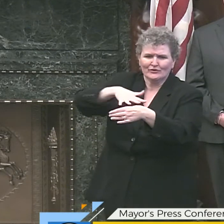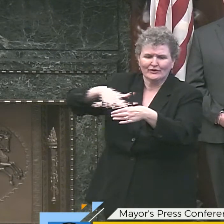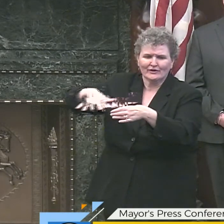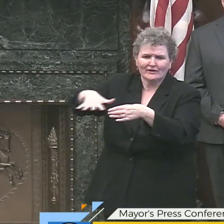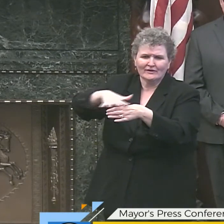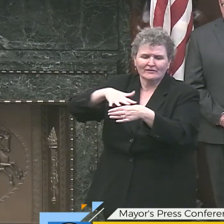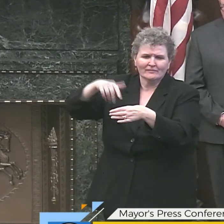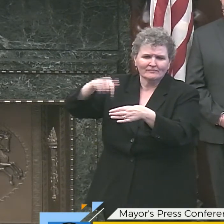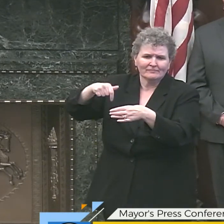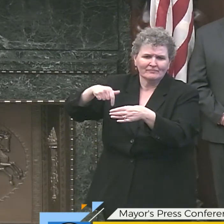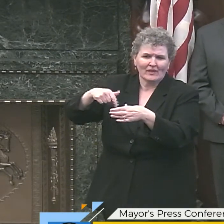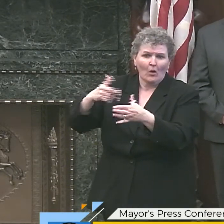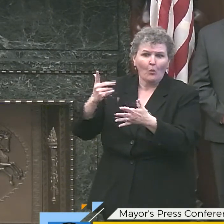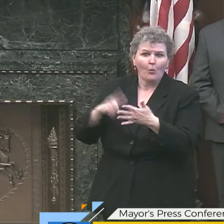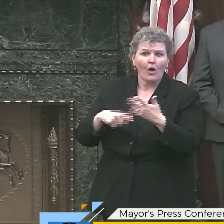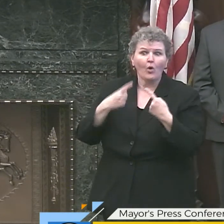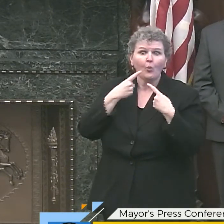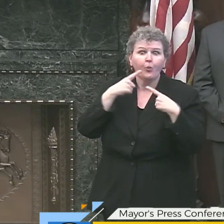thanks, Ryan. Mm-hmm.